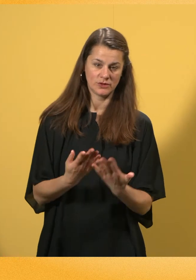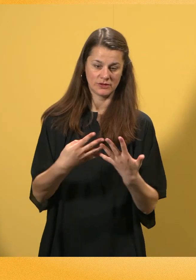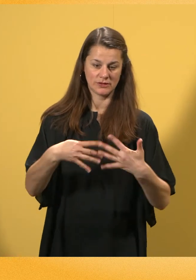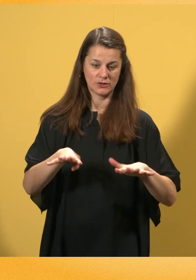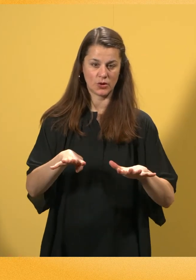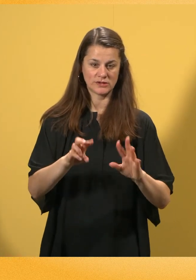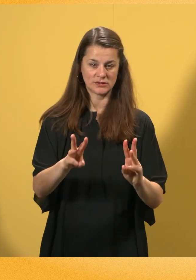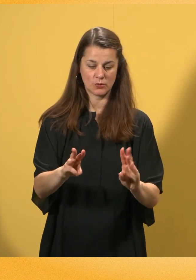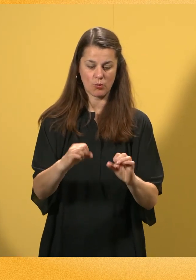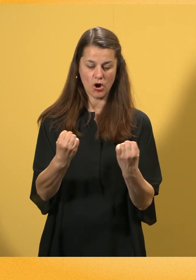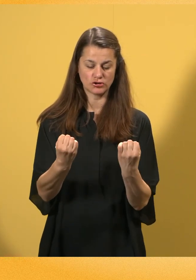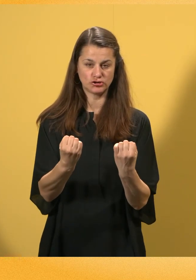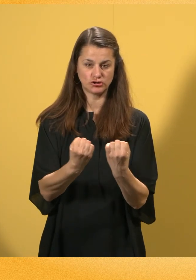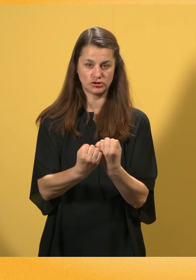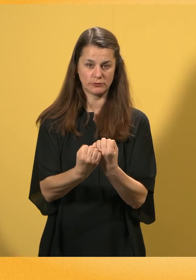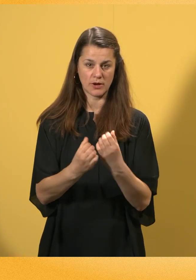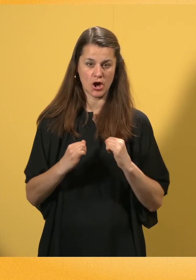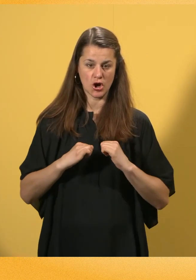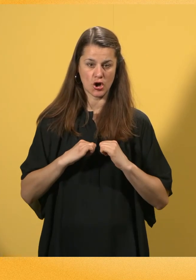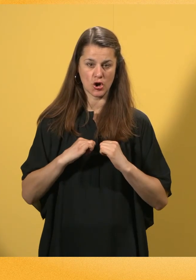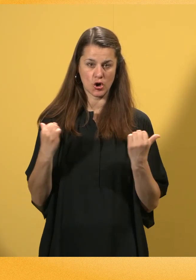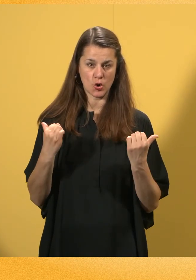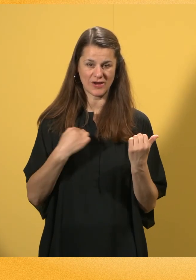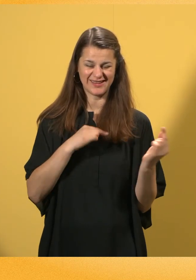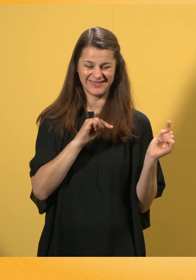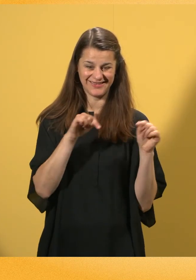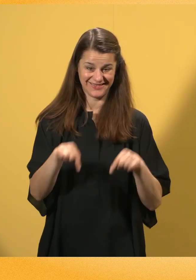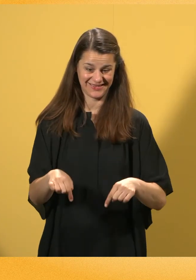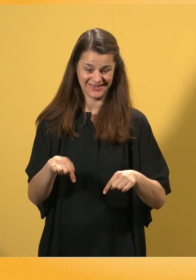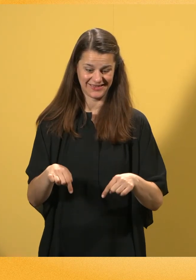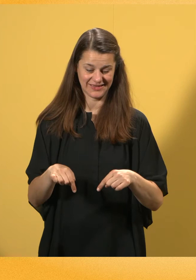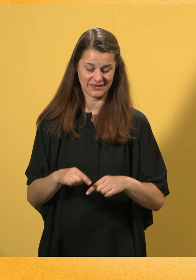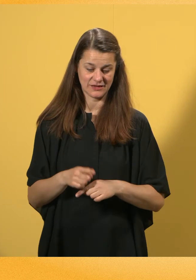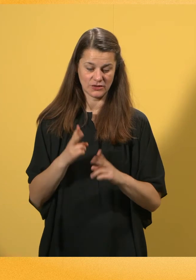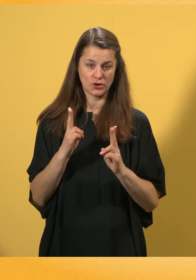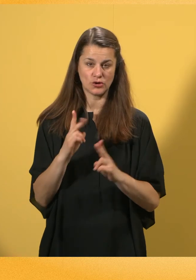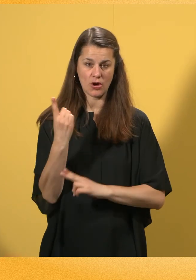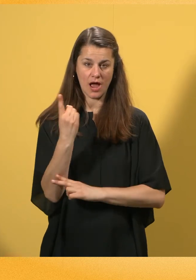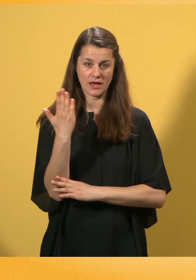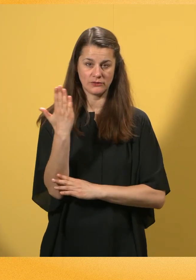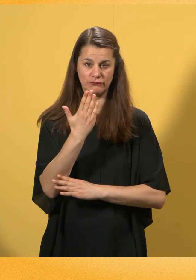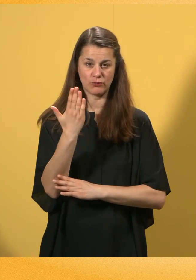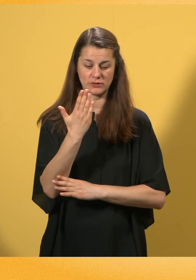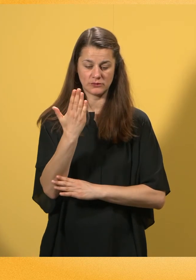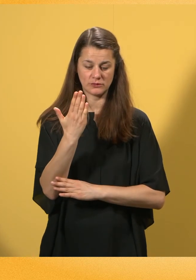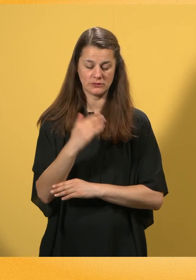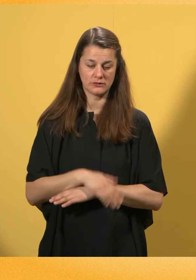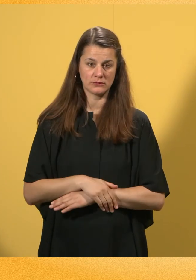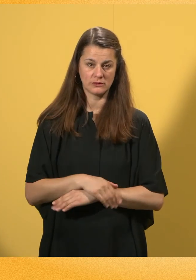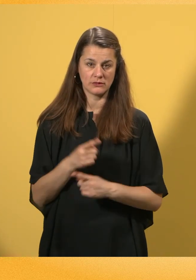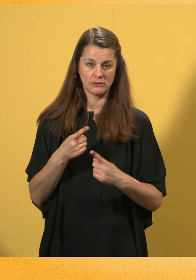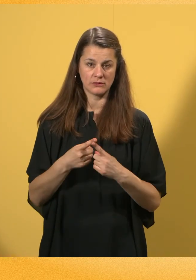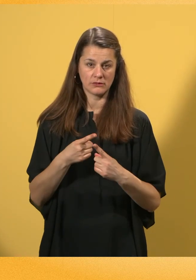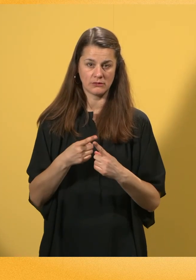19 Workshops. Ein Glück bin ich hier vor Ort, ne? Aha. Und noch ein Vortrag. Endlich mal verstanden. Wow, und dann noch